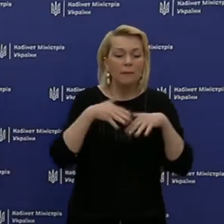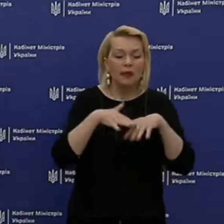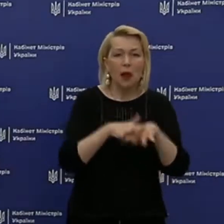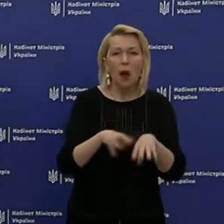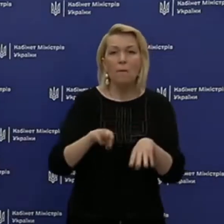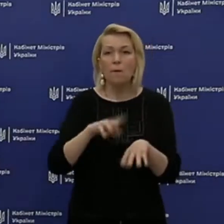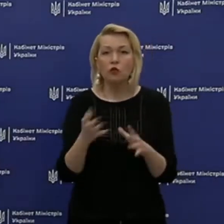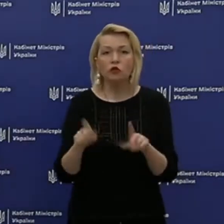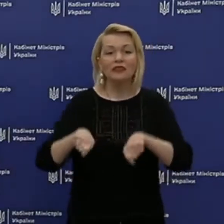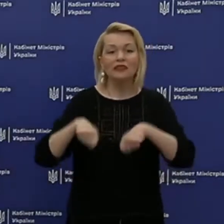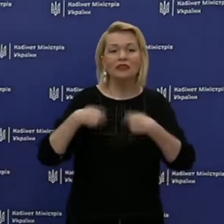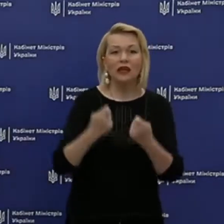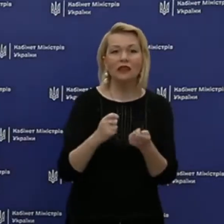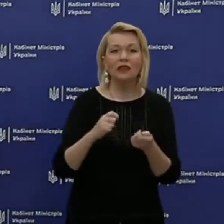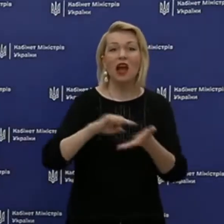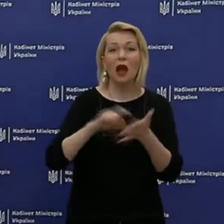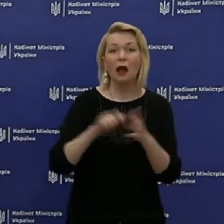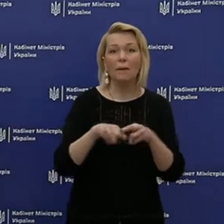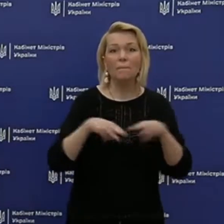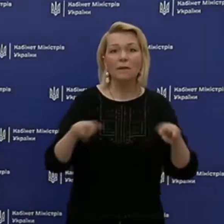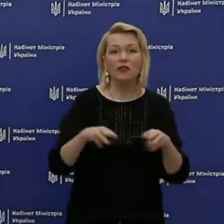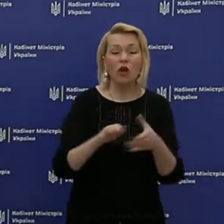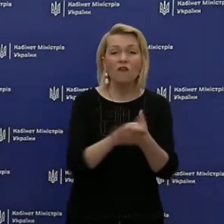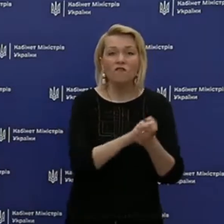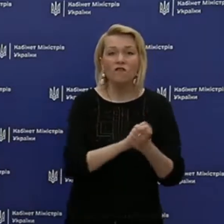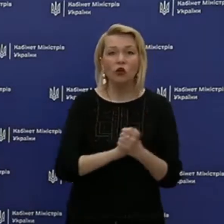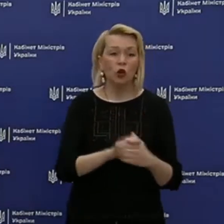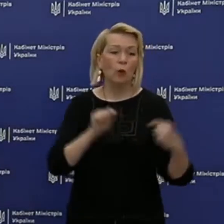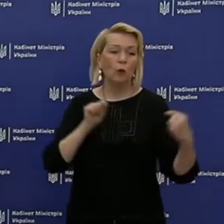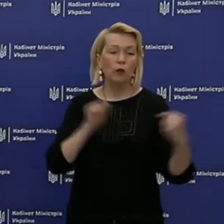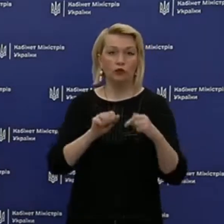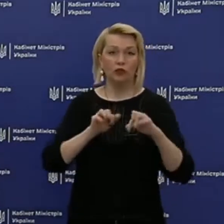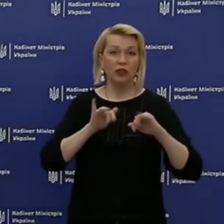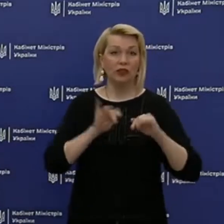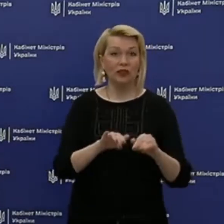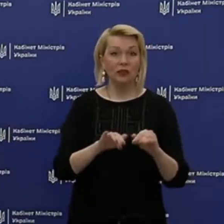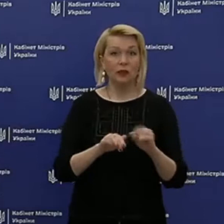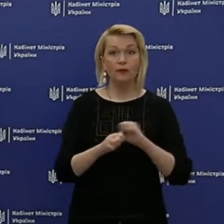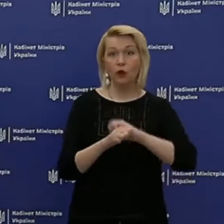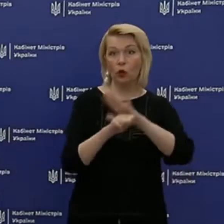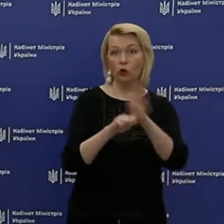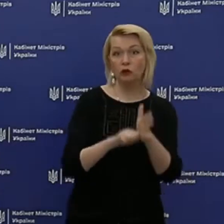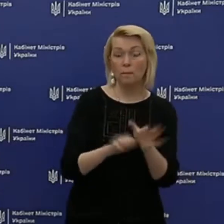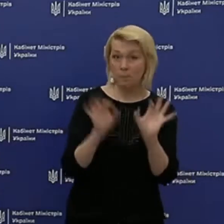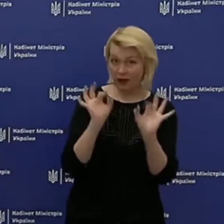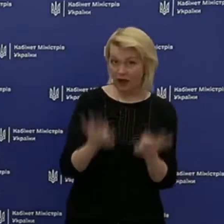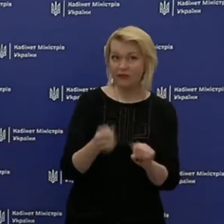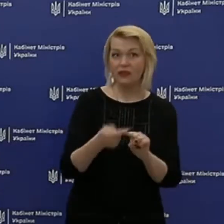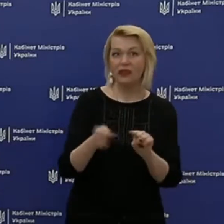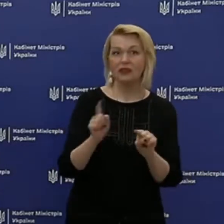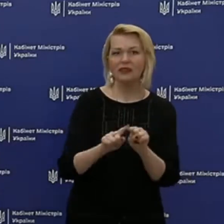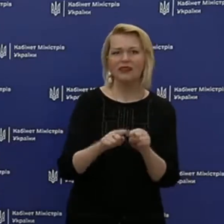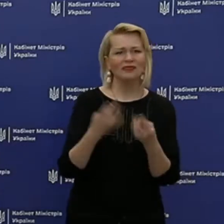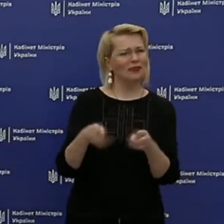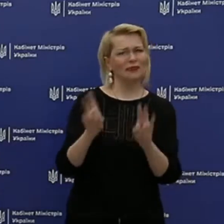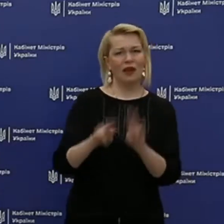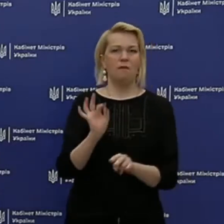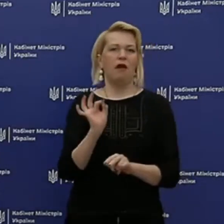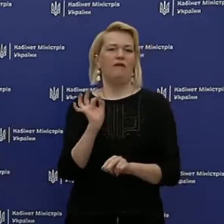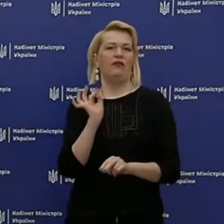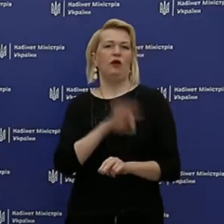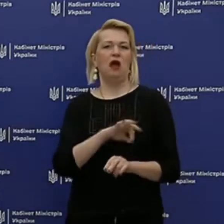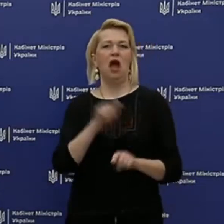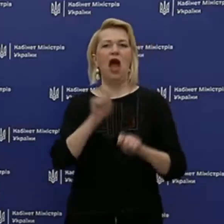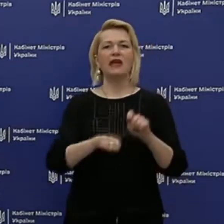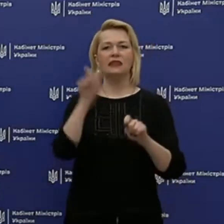для отримання коштів із фонду протидії коронавірусу. Чи правда це? Тут не треба використовувати експертів, щоб